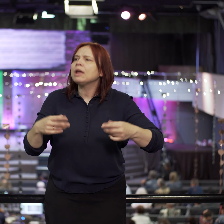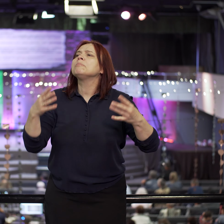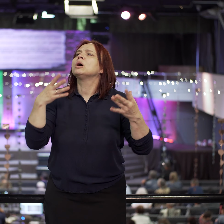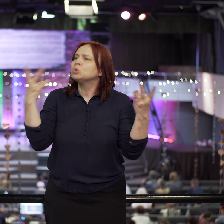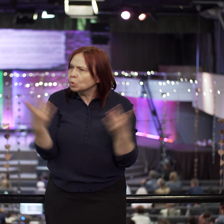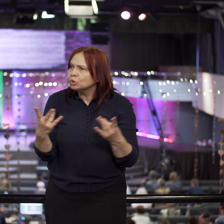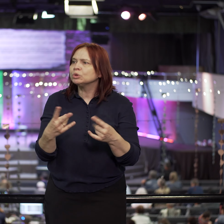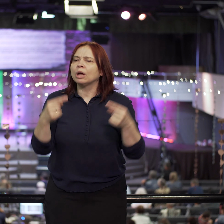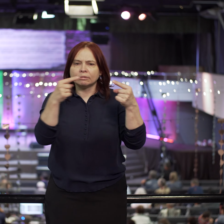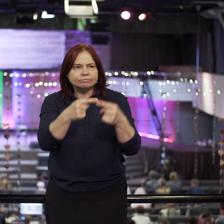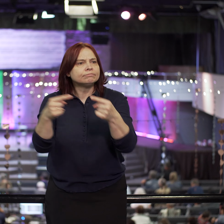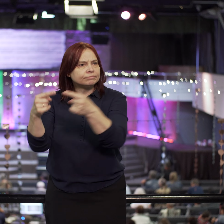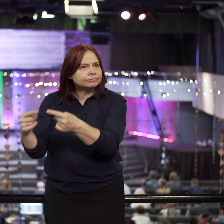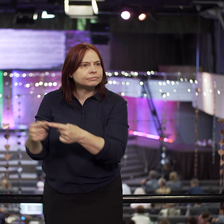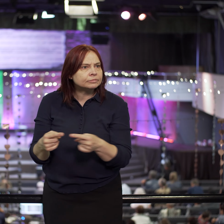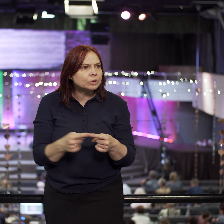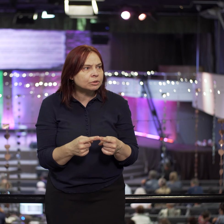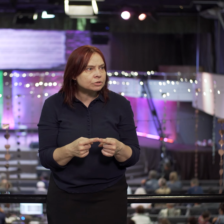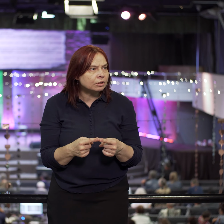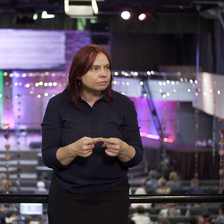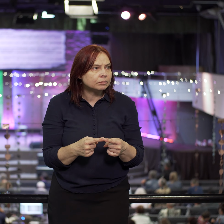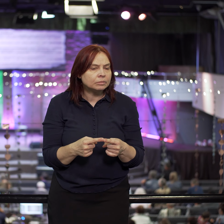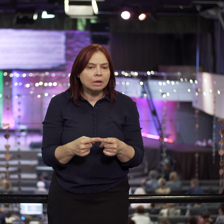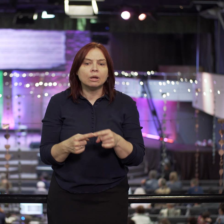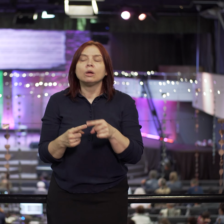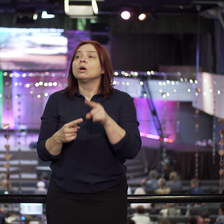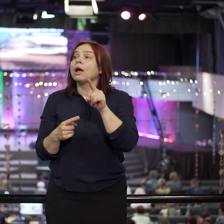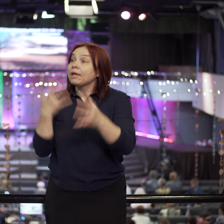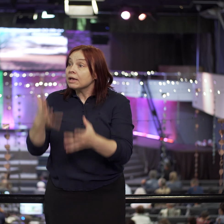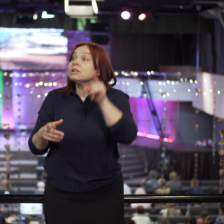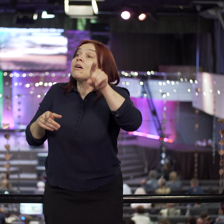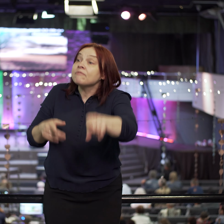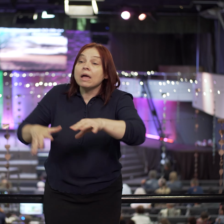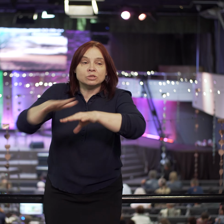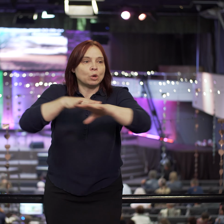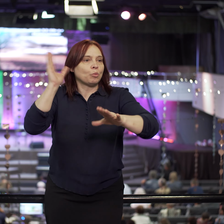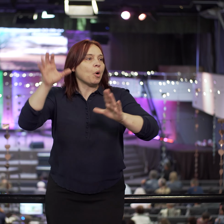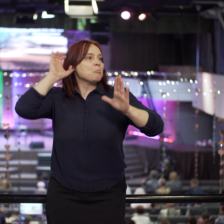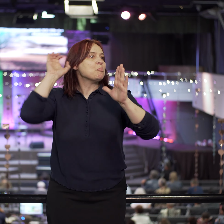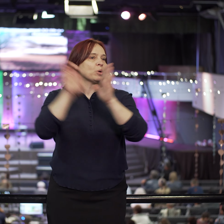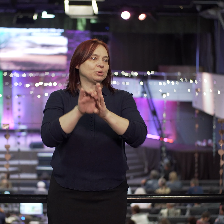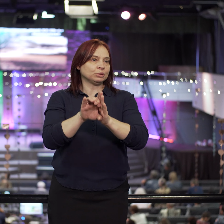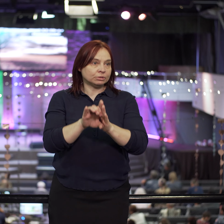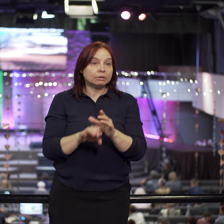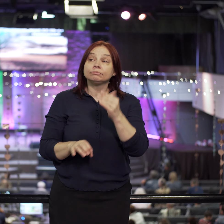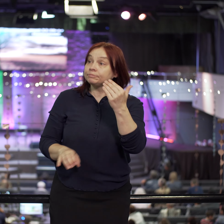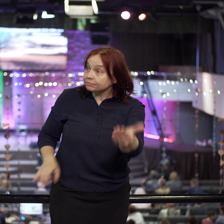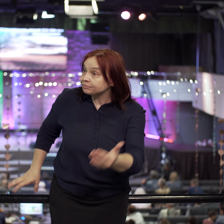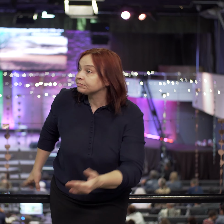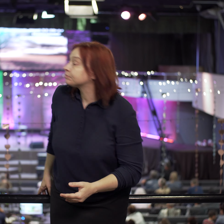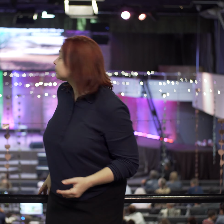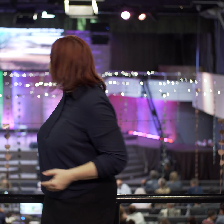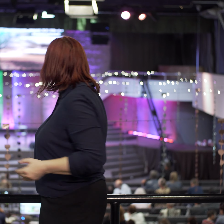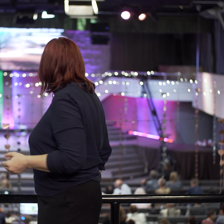богопоклонения. Итак, мы видим, что, если кратко, что